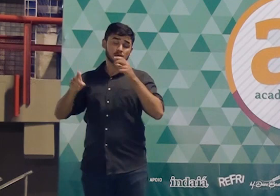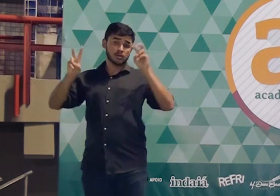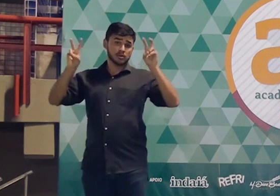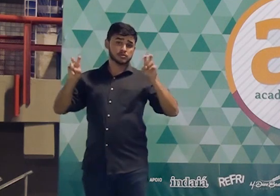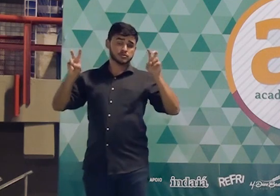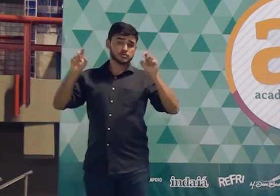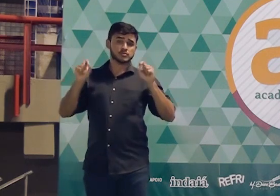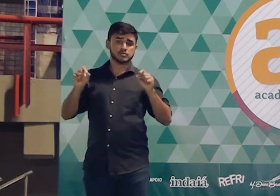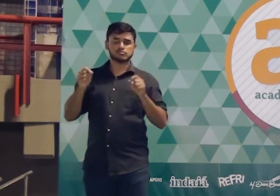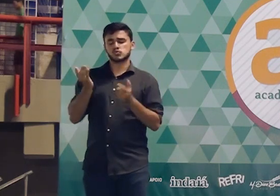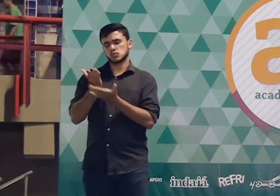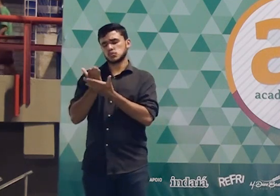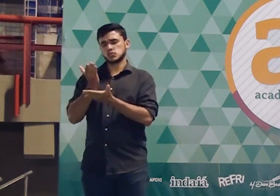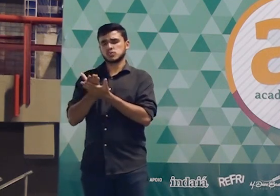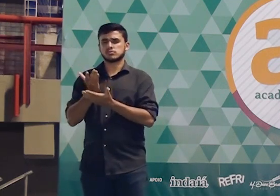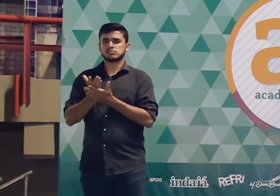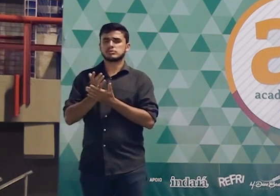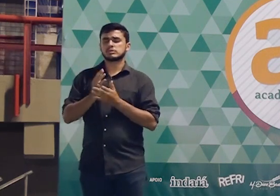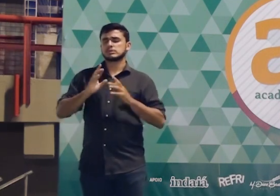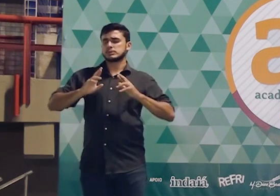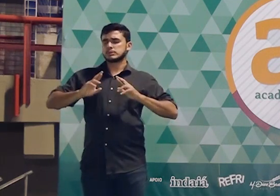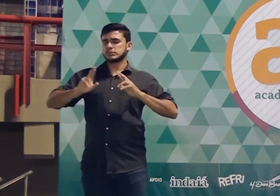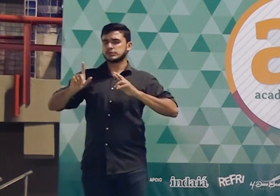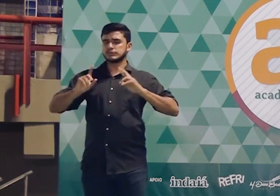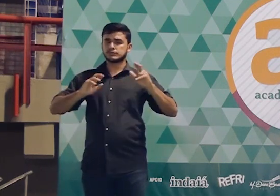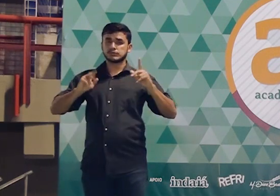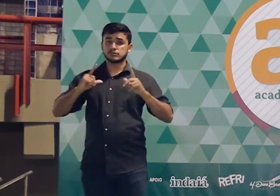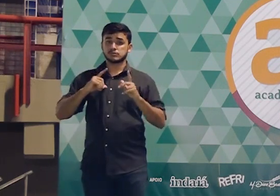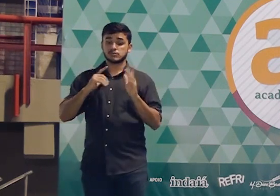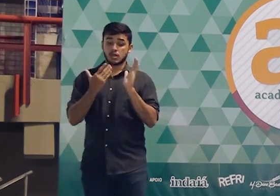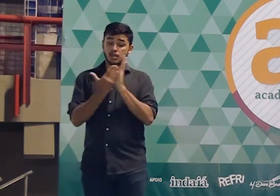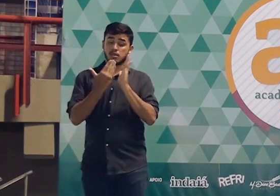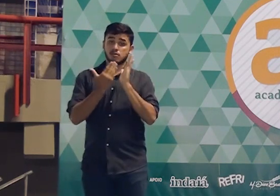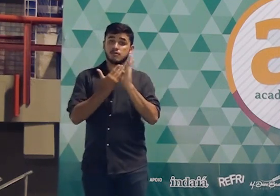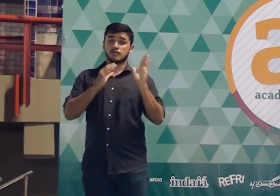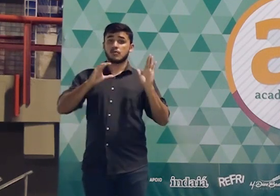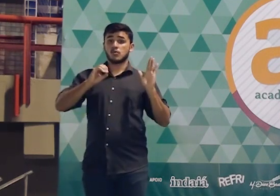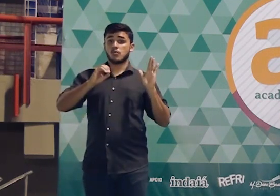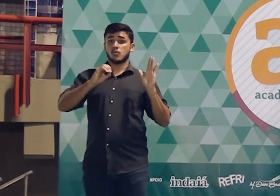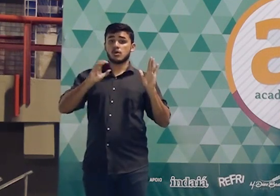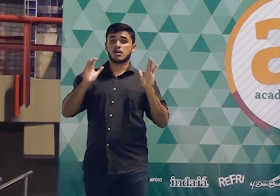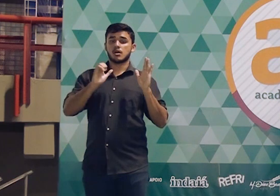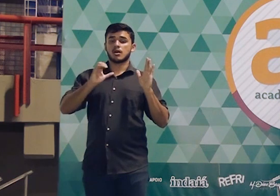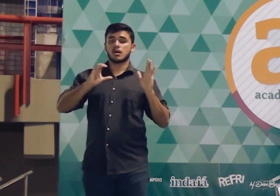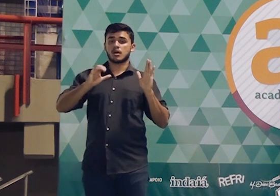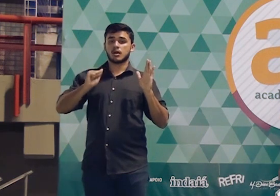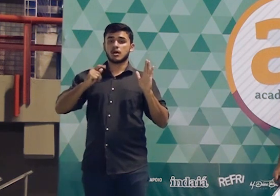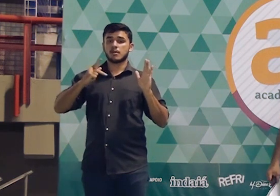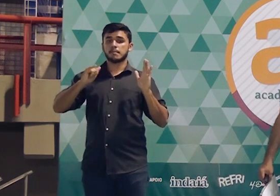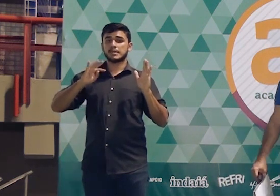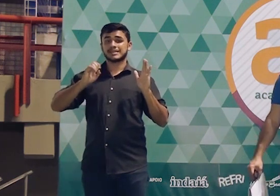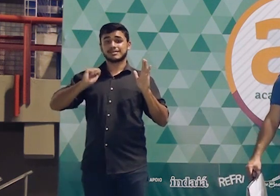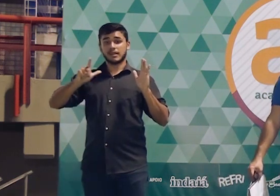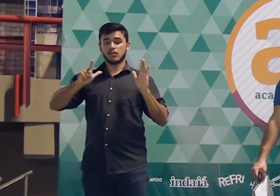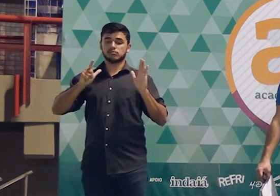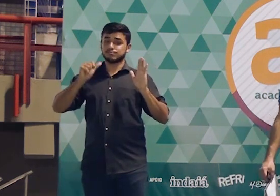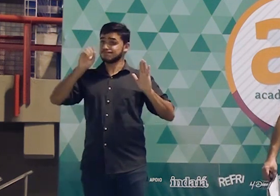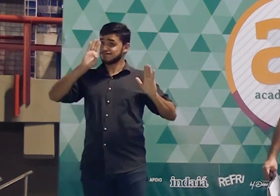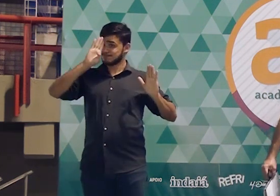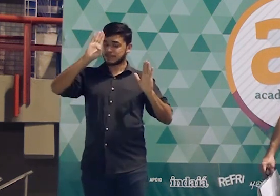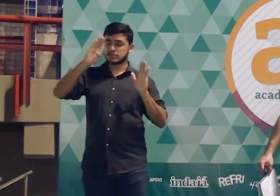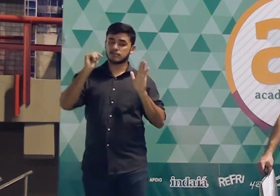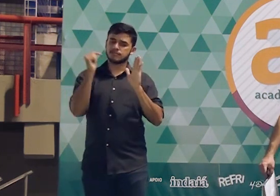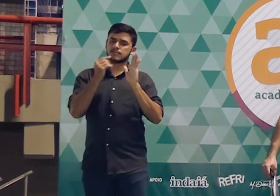escreveu, entre várias obras, uma chamada O Capital, que é a obra-prima, teoricamente, dele. E lá